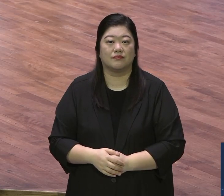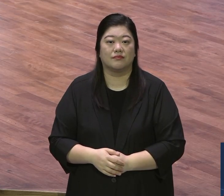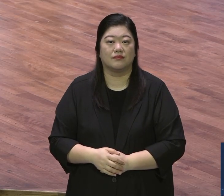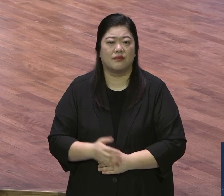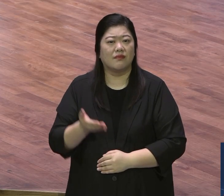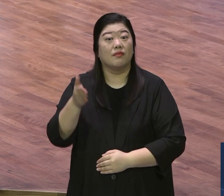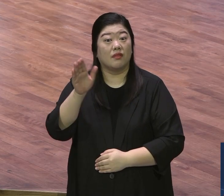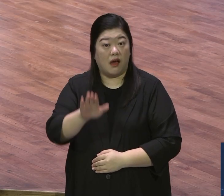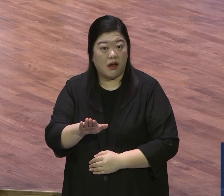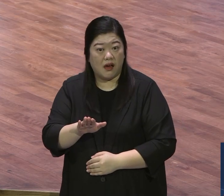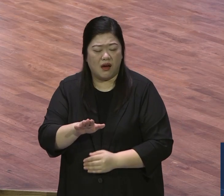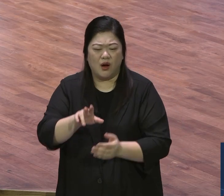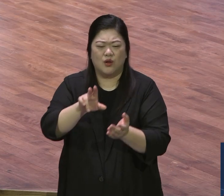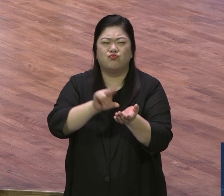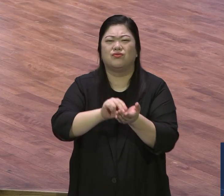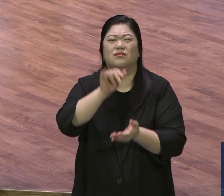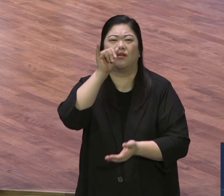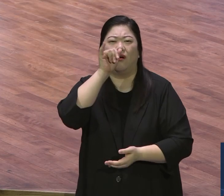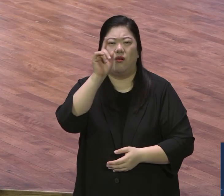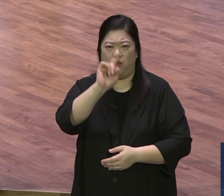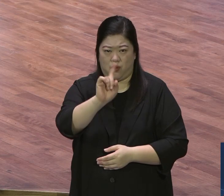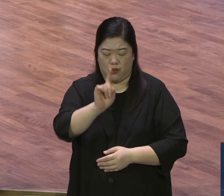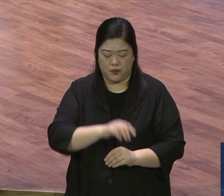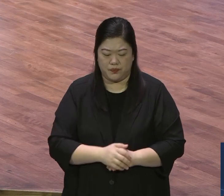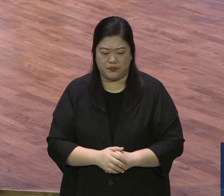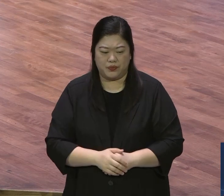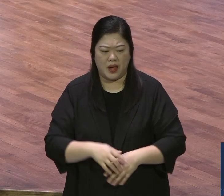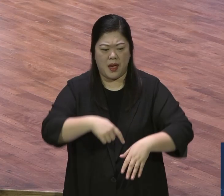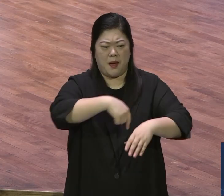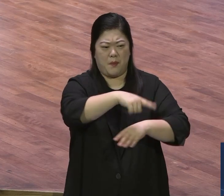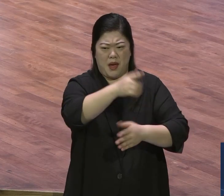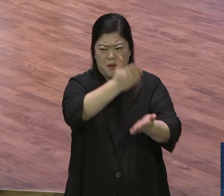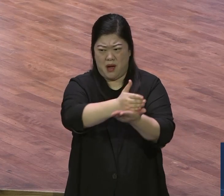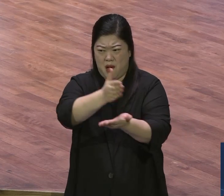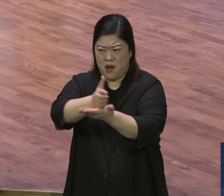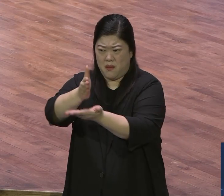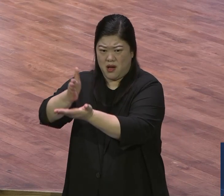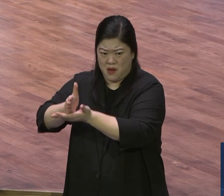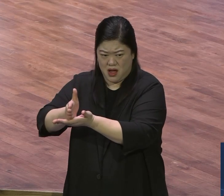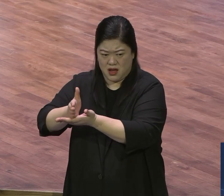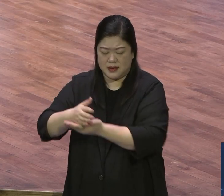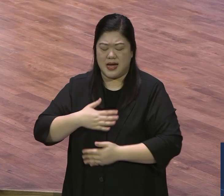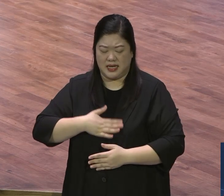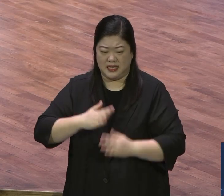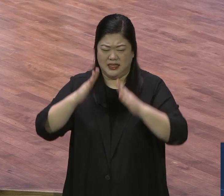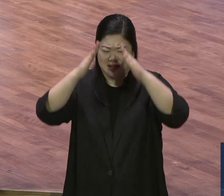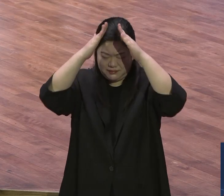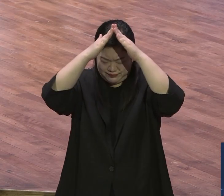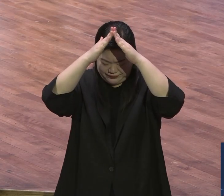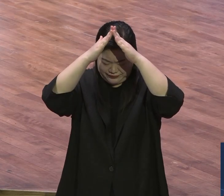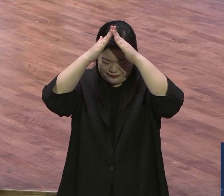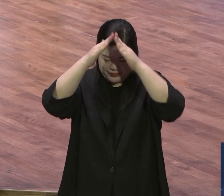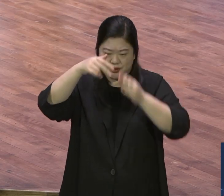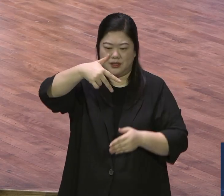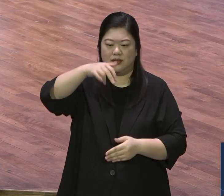이런 대외활동을 그렇게 줄이고 집에서 집콕이라고 그래요. 집에서 있다가 보니까